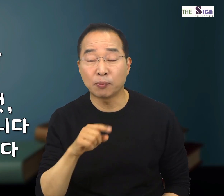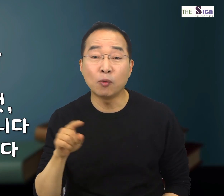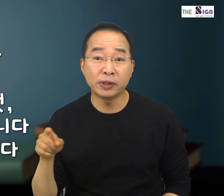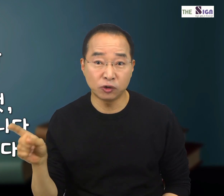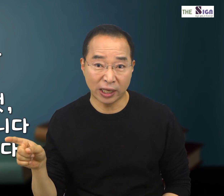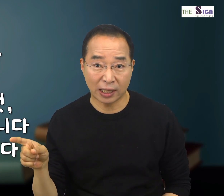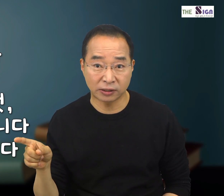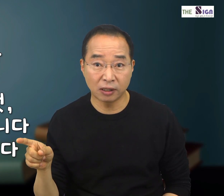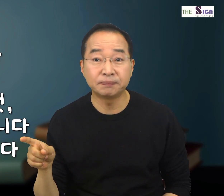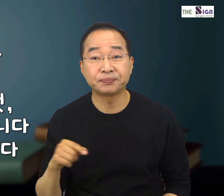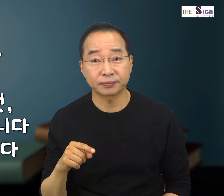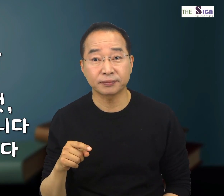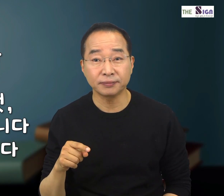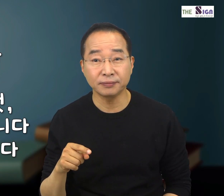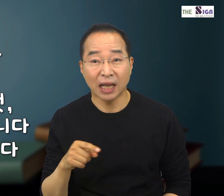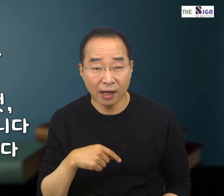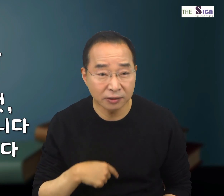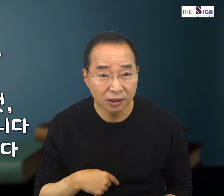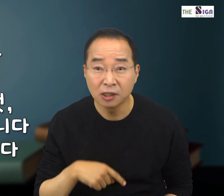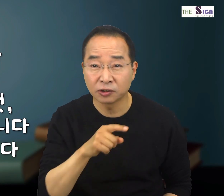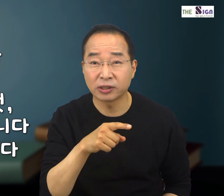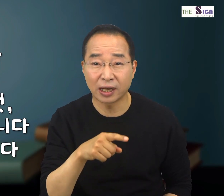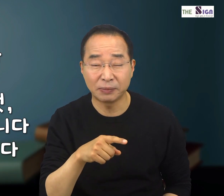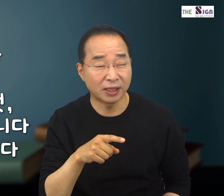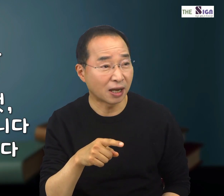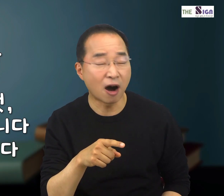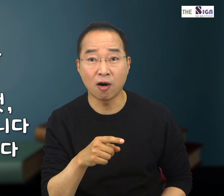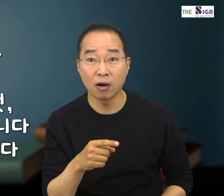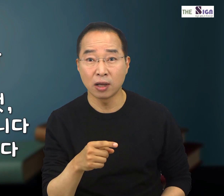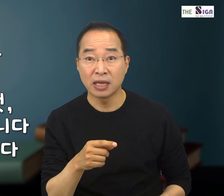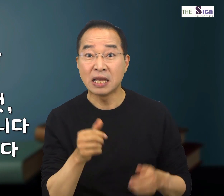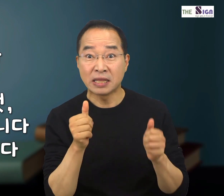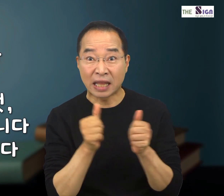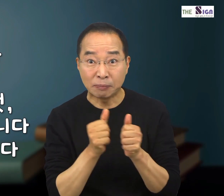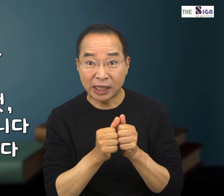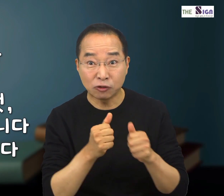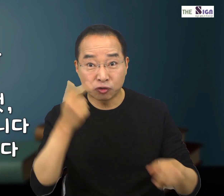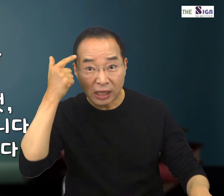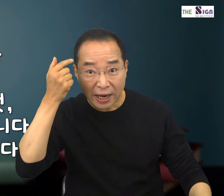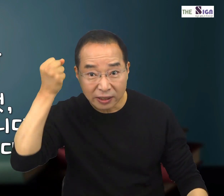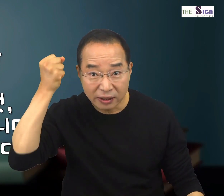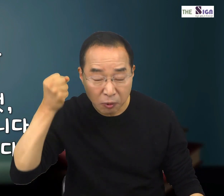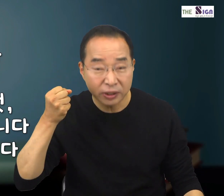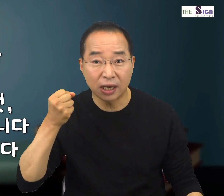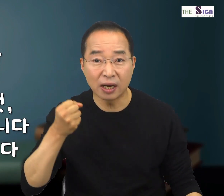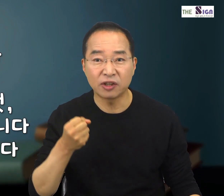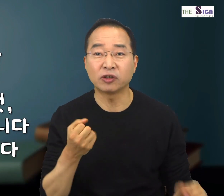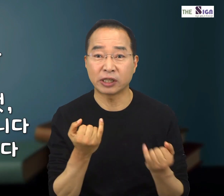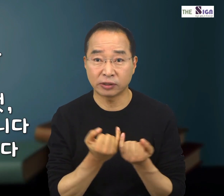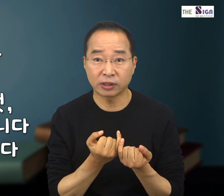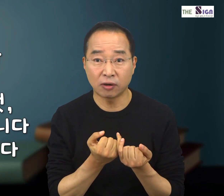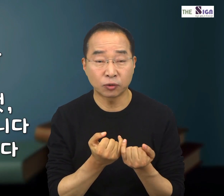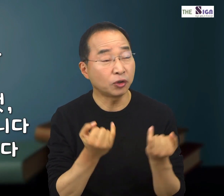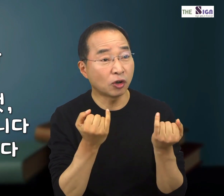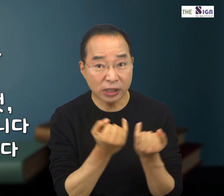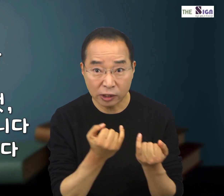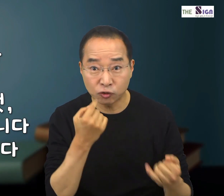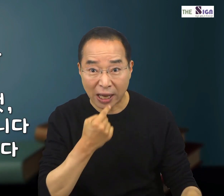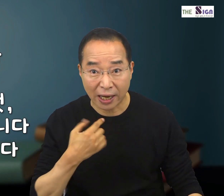뭐뭐인 줄 알았어. 저 사람이 남자인 줄 알았는데 보니까 여자였어. 또는 여자인 줄